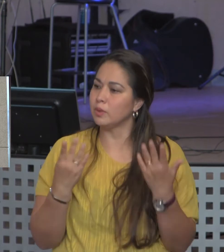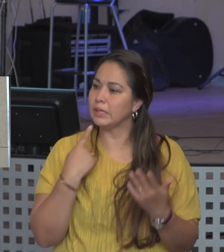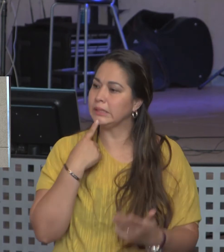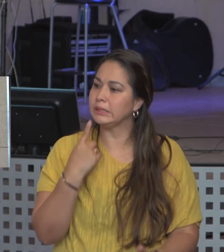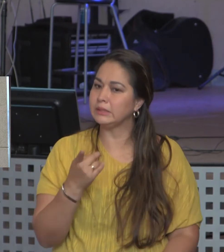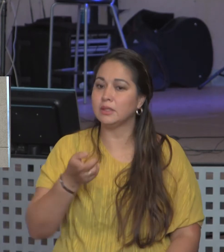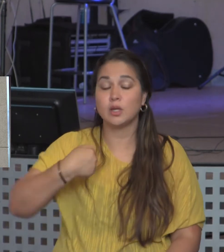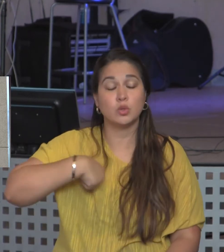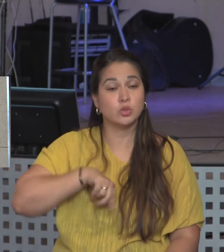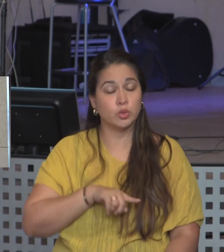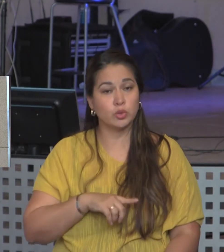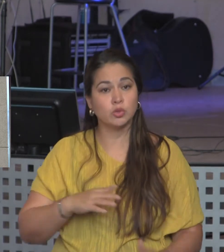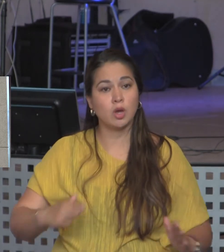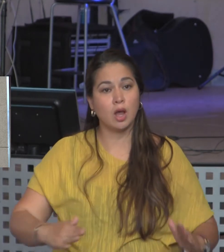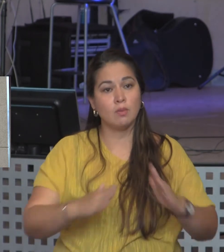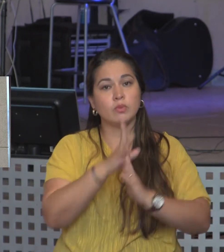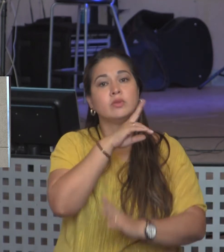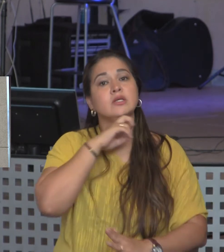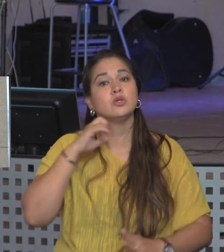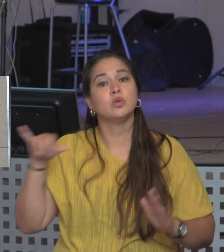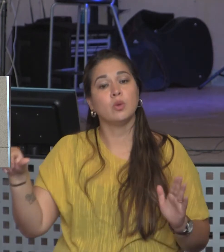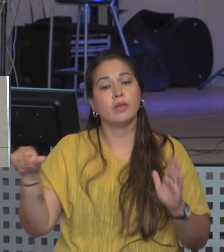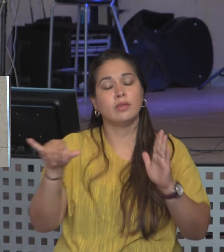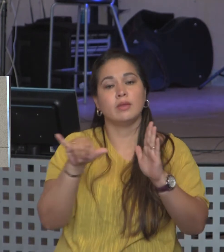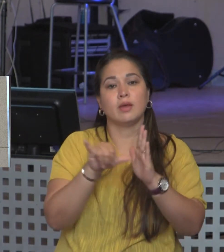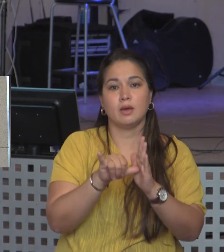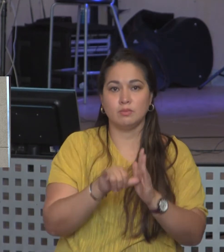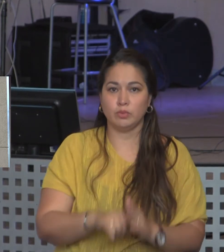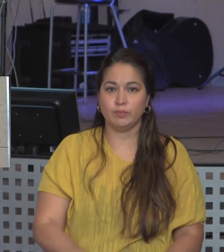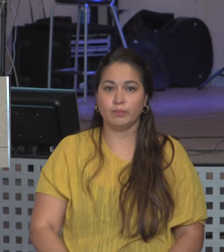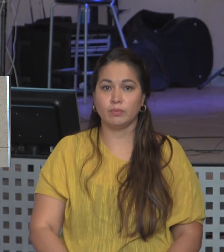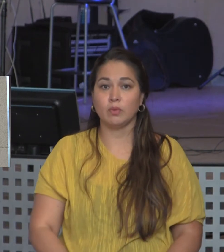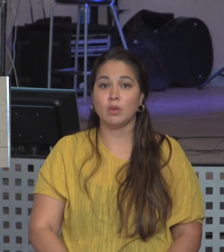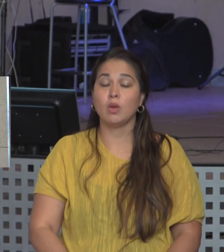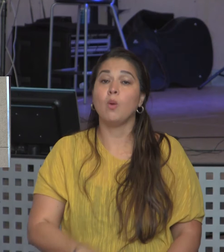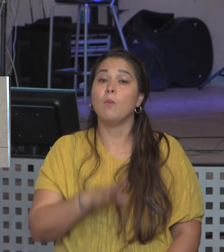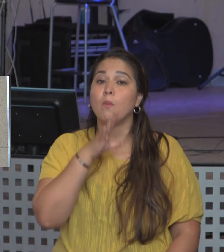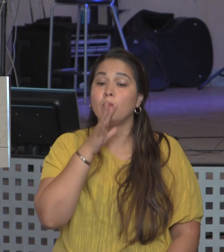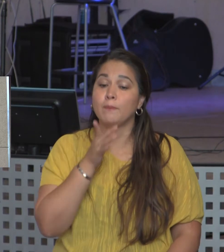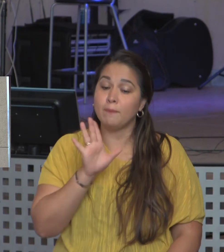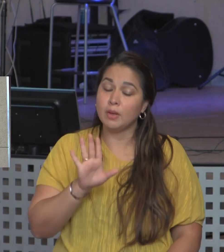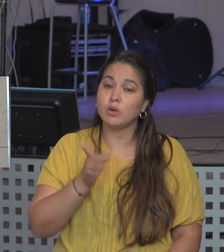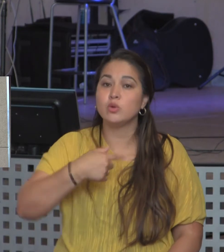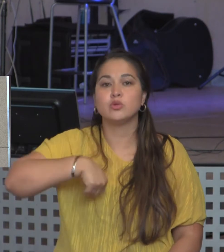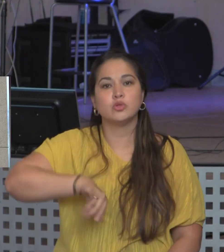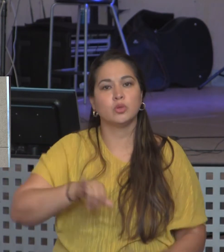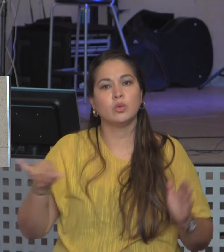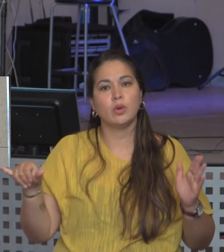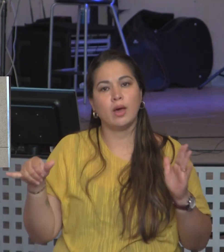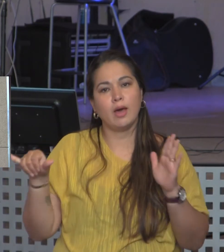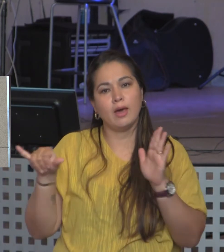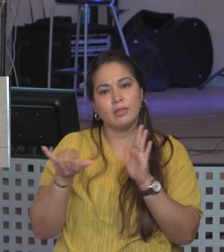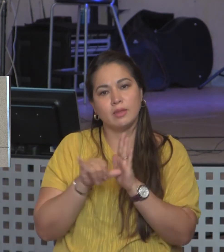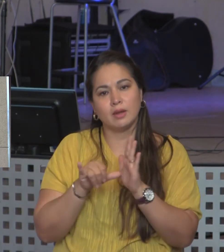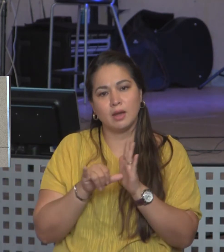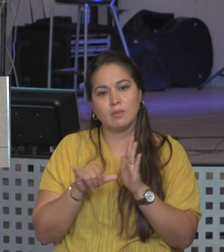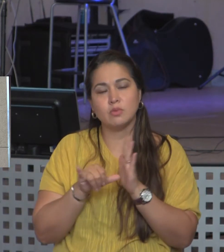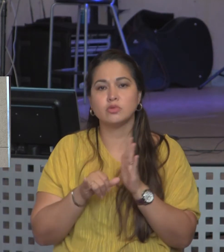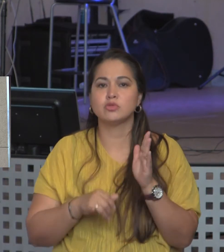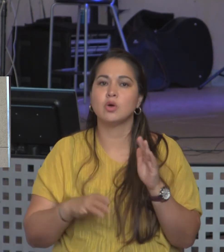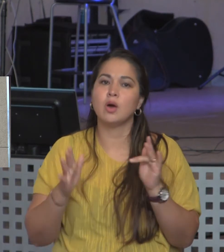hemos acercado? A Jesús, el mediador del nuevo